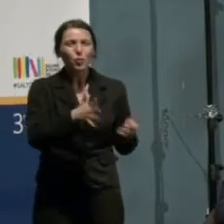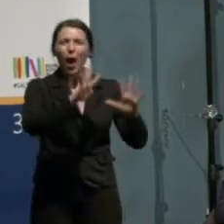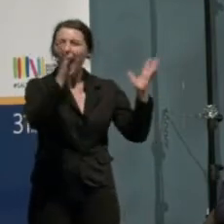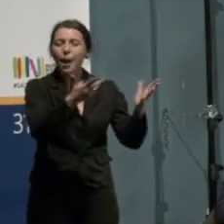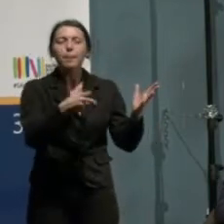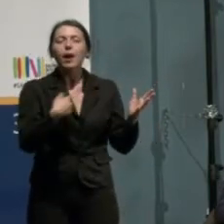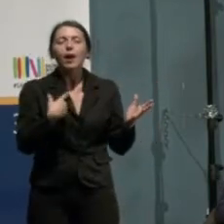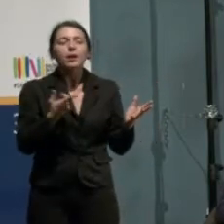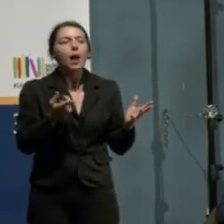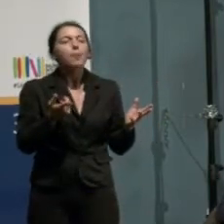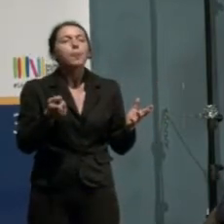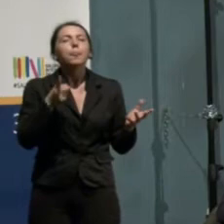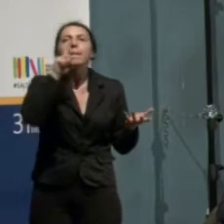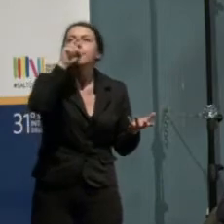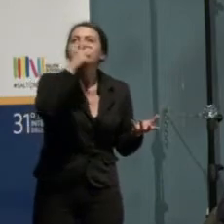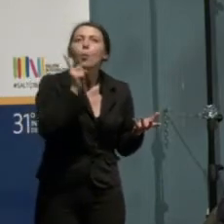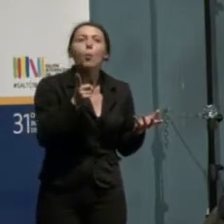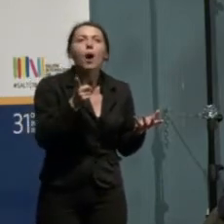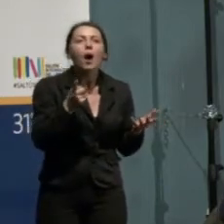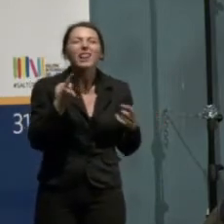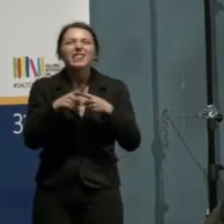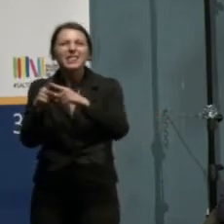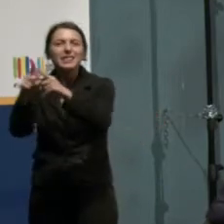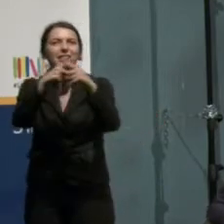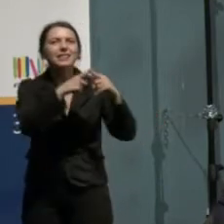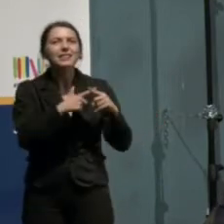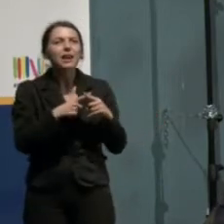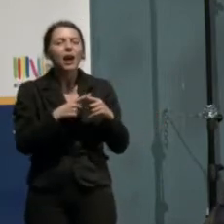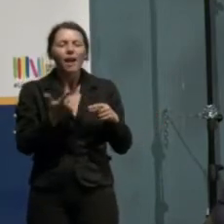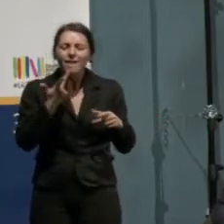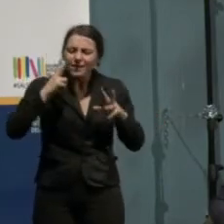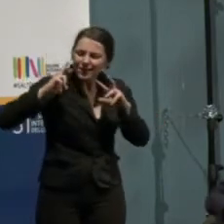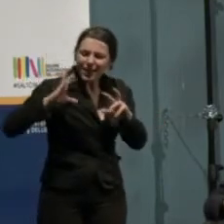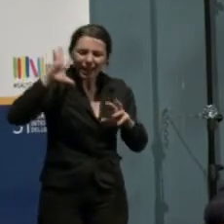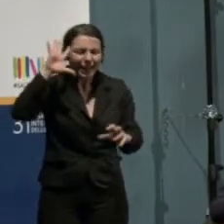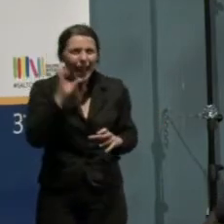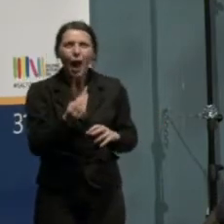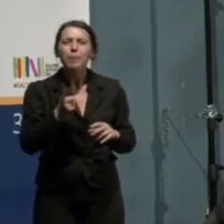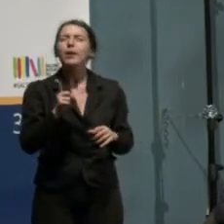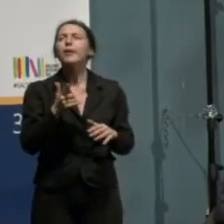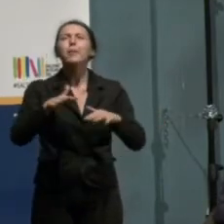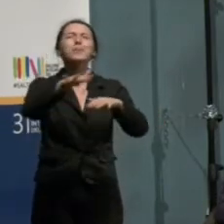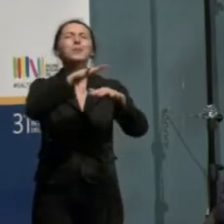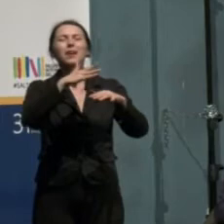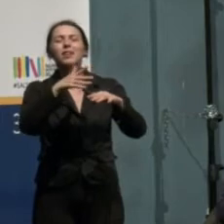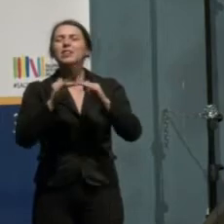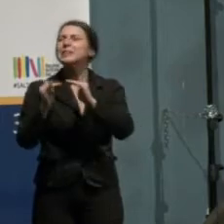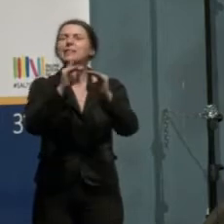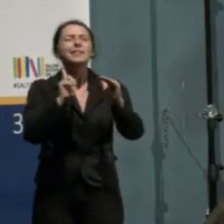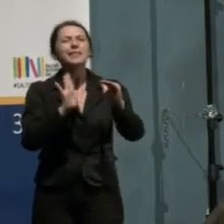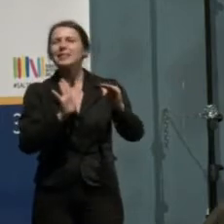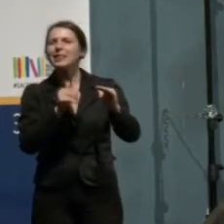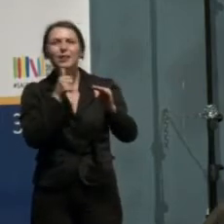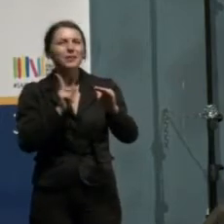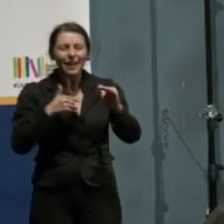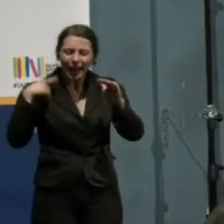per ogni forma di diversità la voglia di comprendere di non fermarsi alle banalità o alle omologazioni e questo mi pare